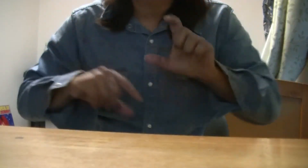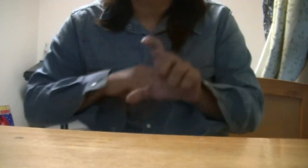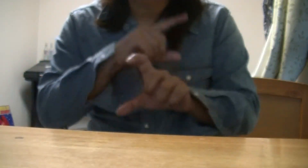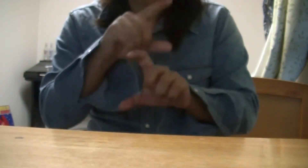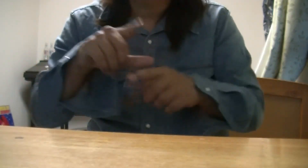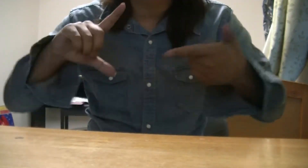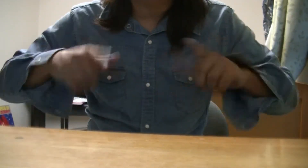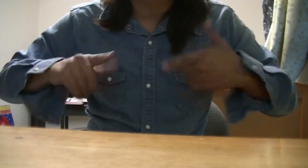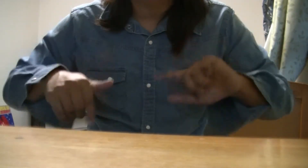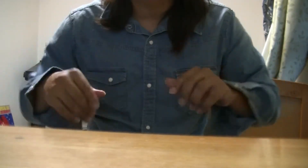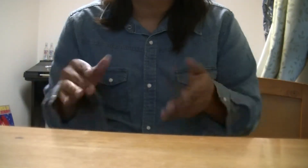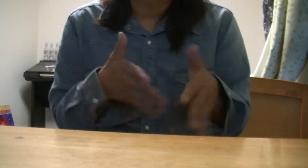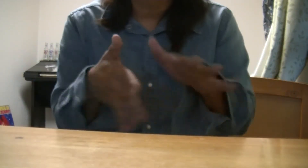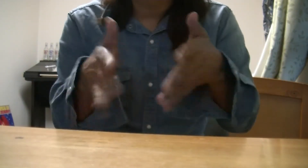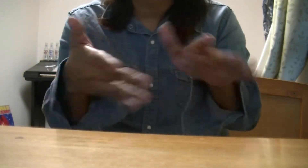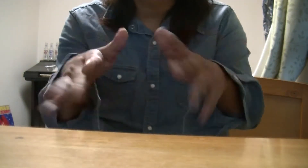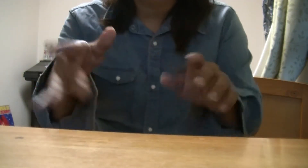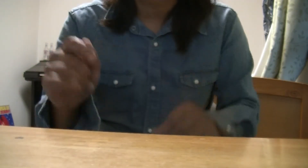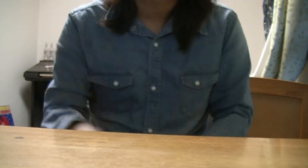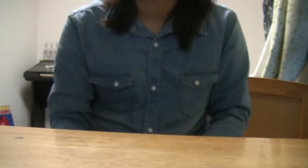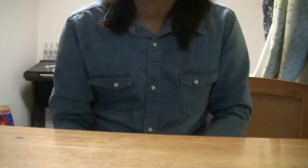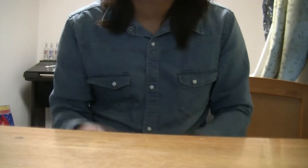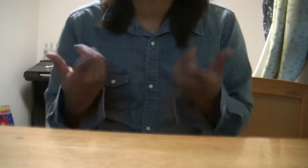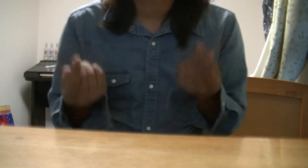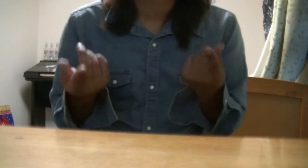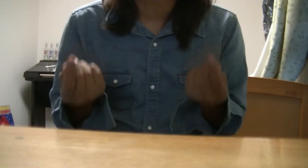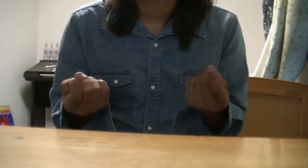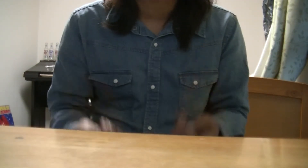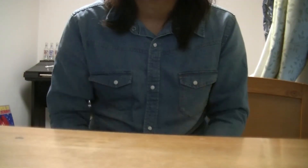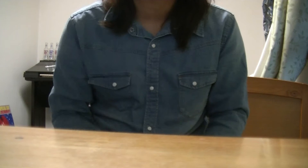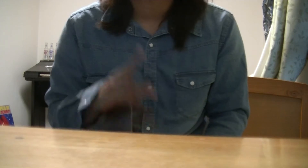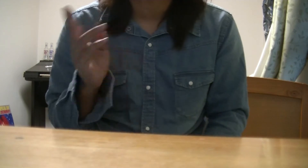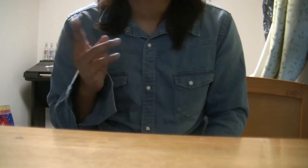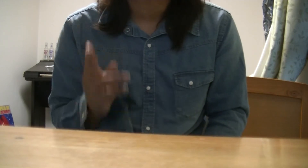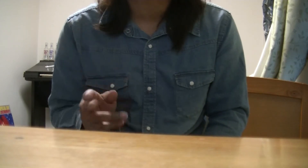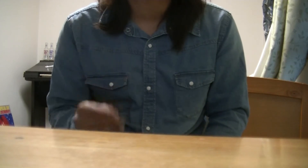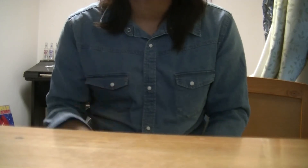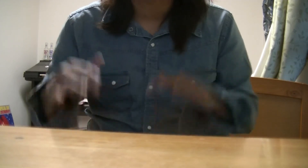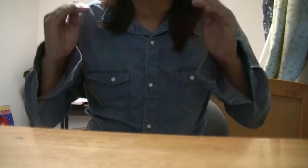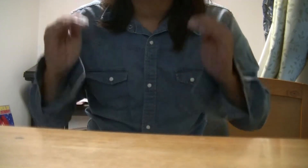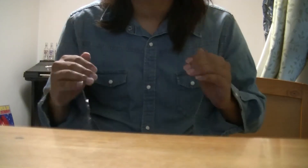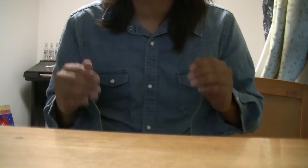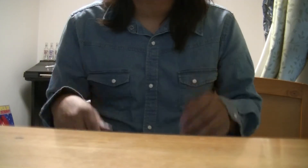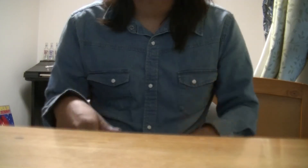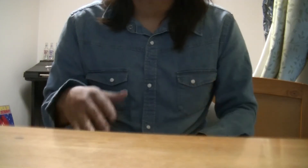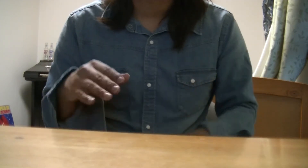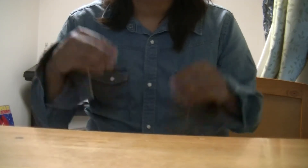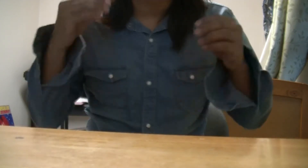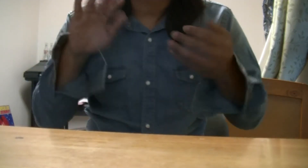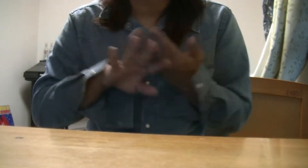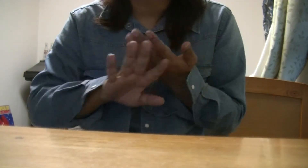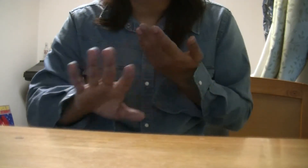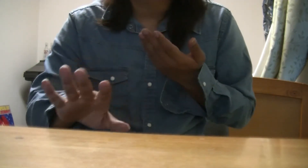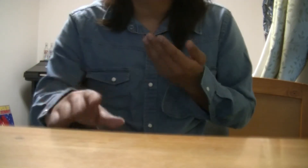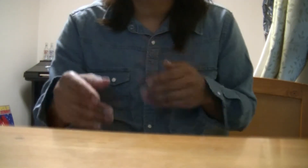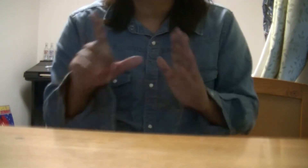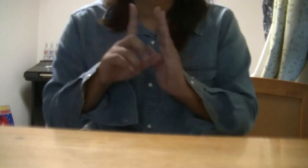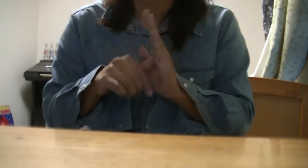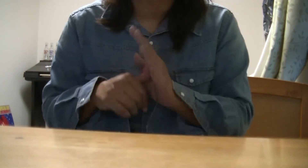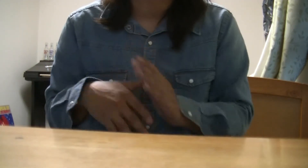導くことだから。そうでしょ、部下が仕事が嫌になって辞めそうになった時に、そうだよな、つ